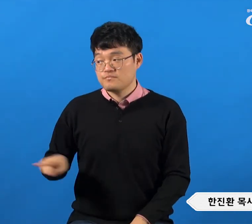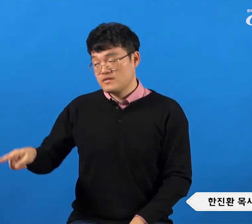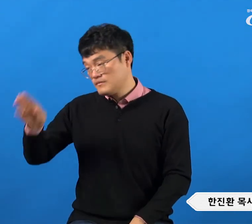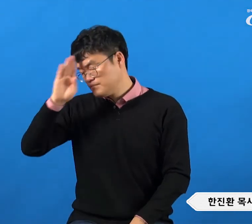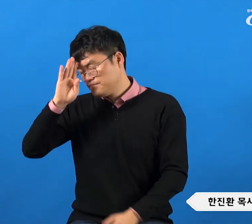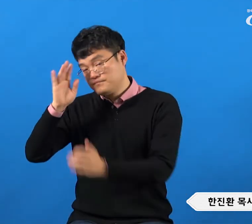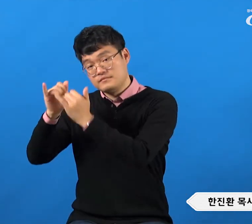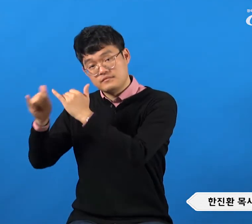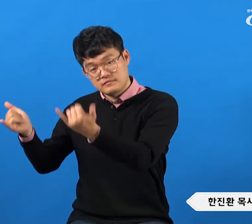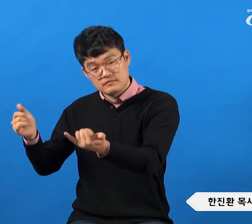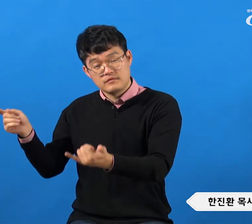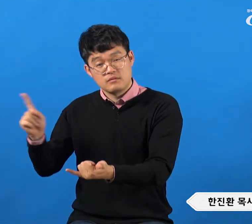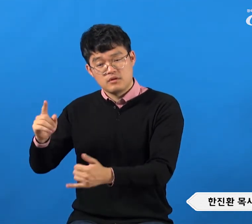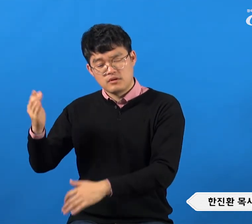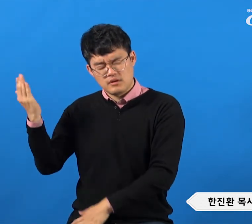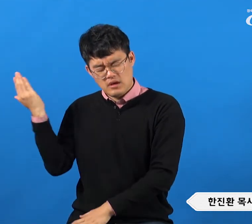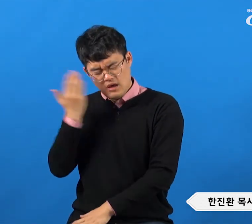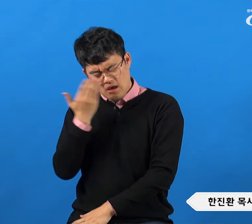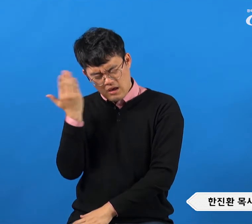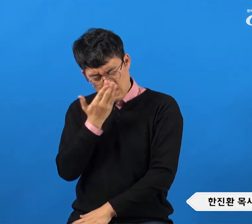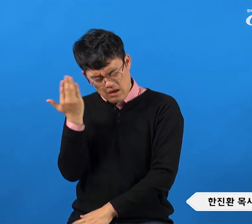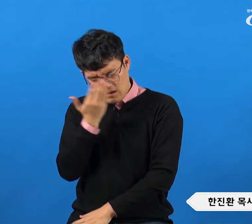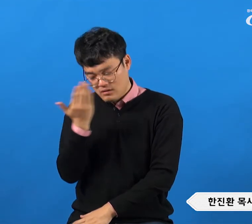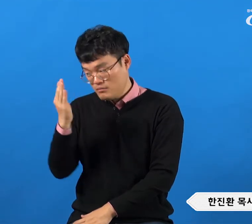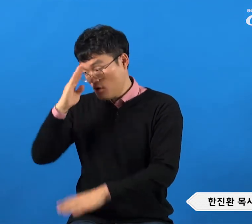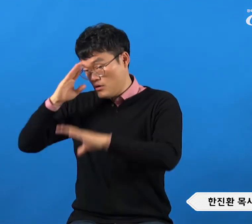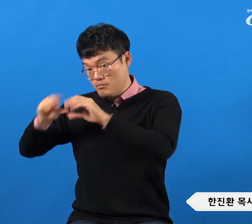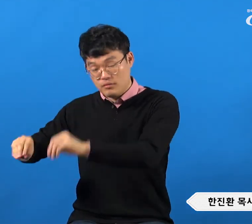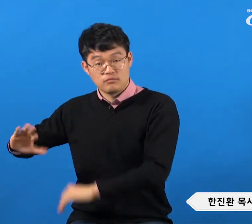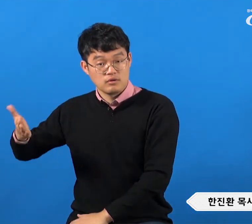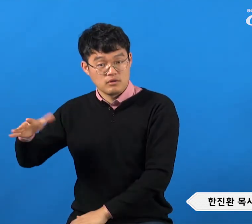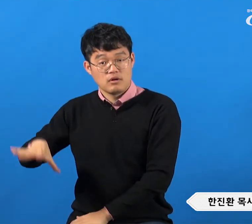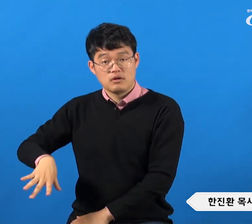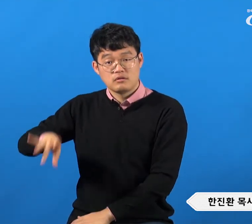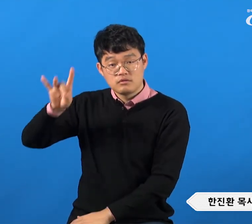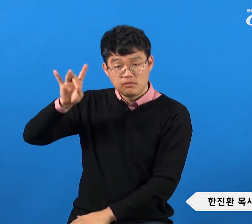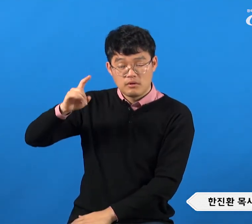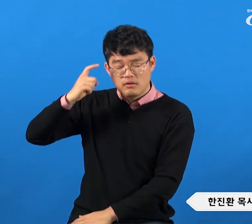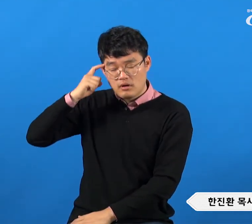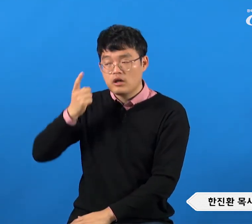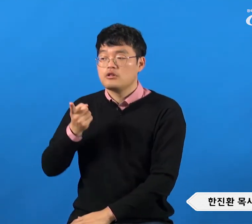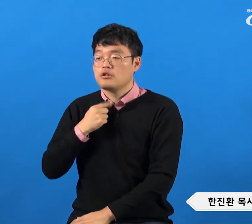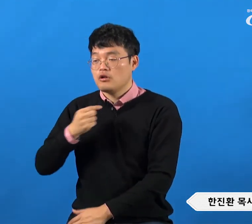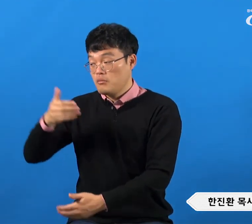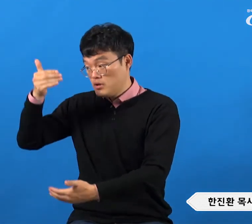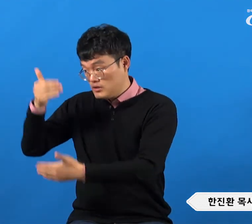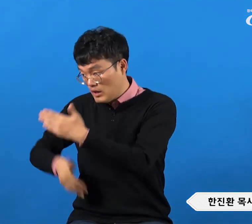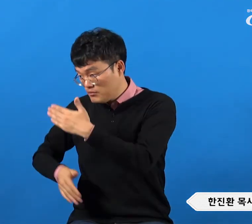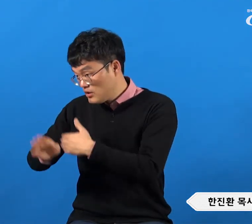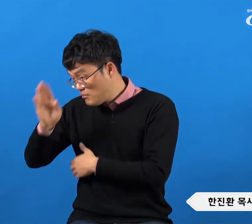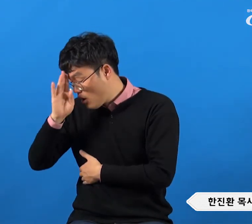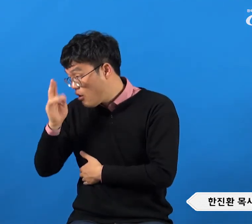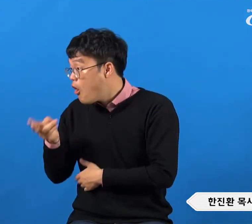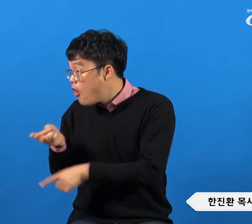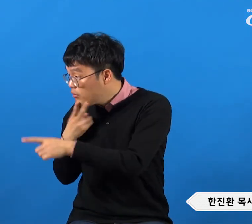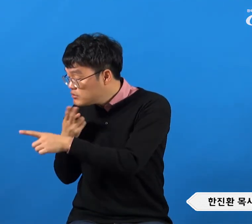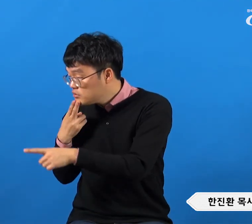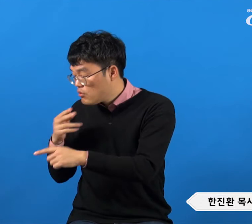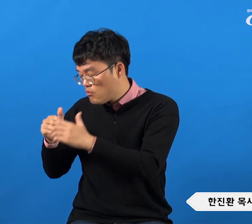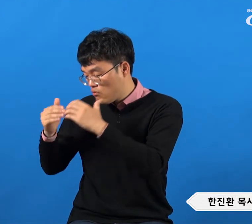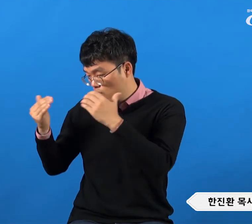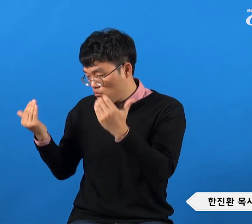그 환자가 깨끗하게 회복이 됐습니다. 처음에 예상했던 후유증 그런 거 별로 없이